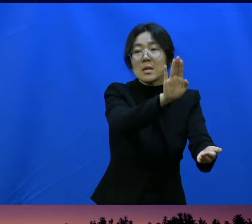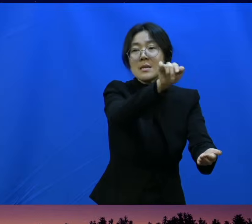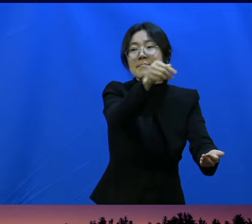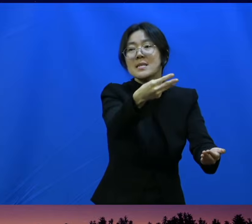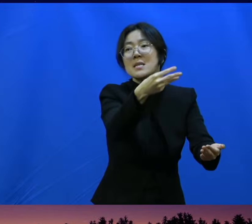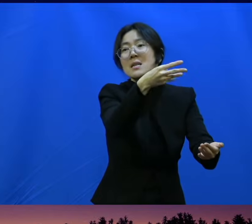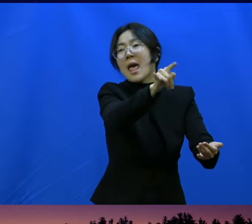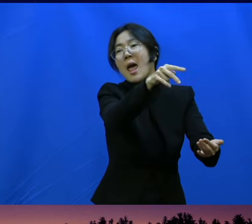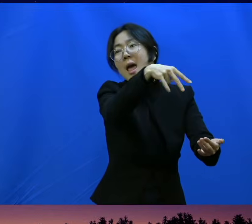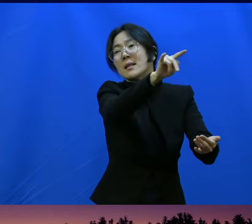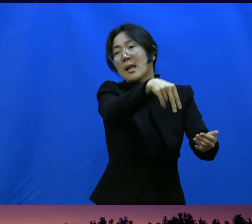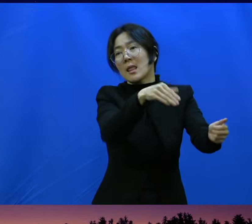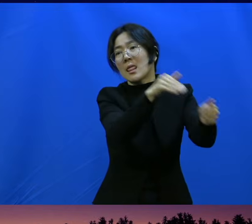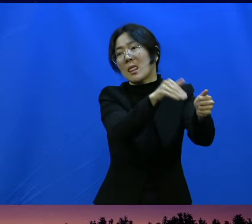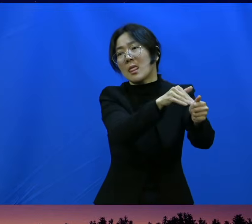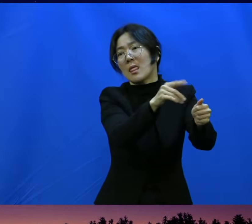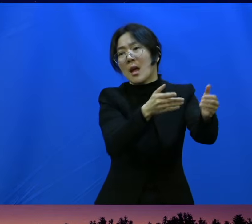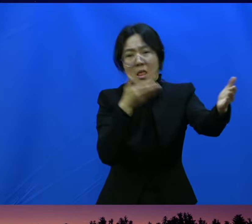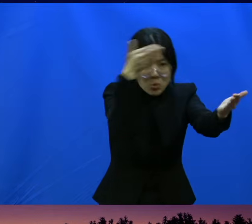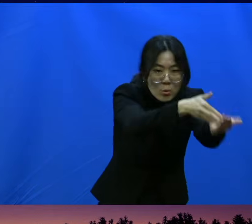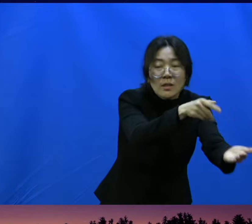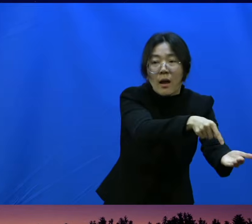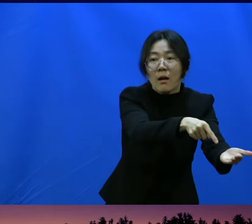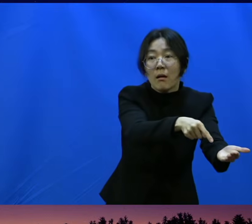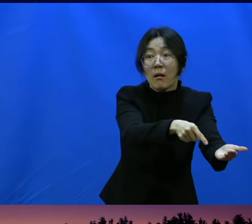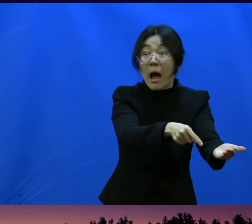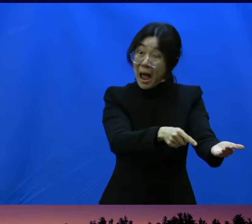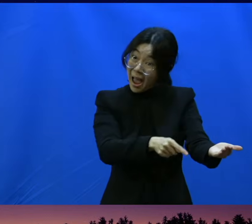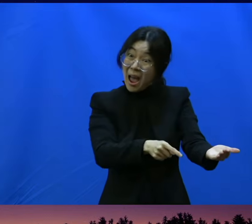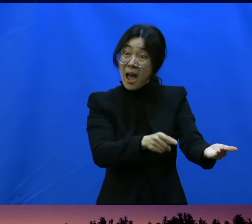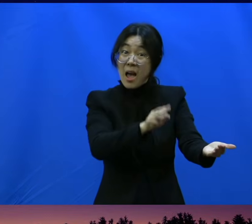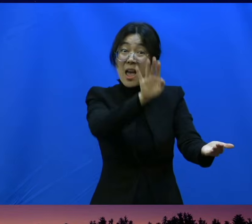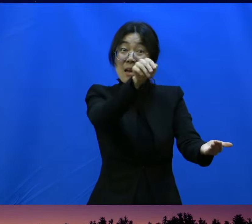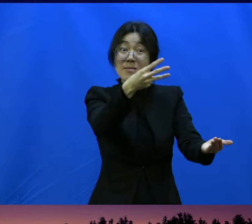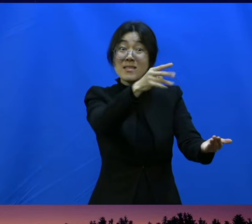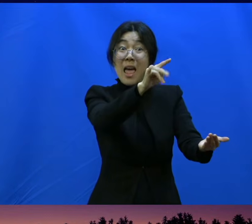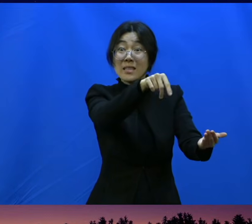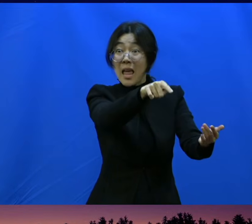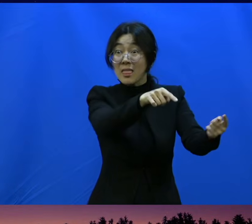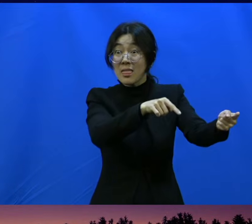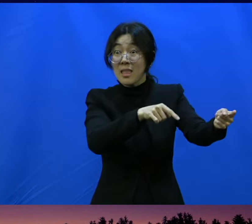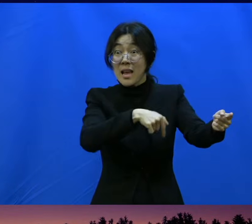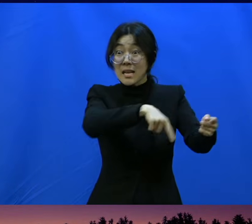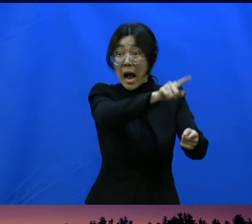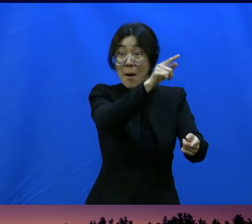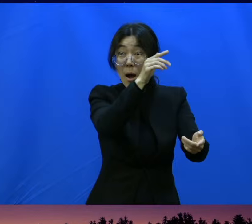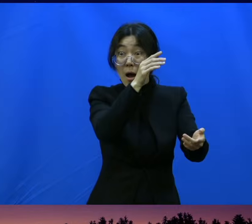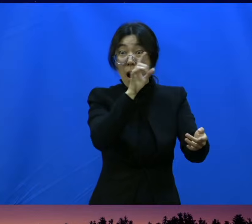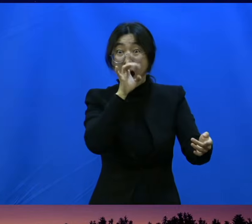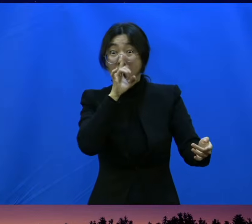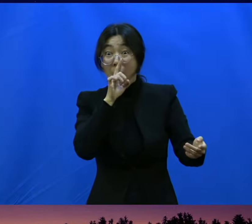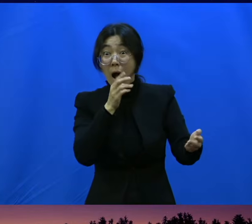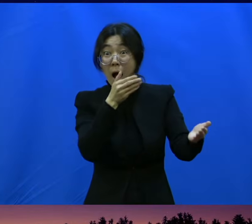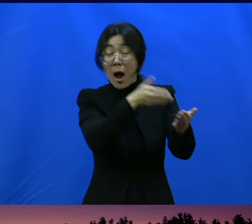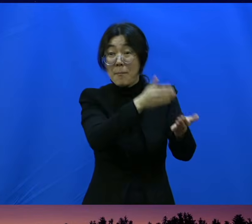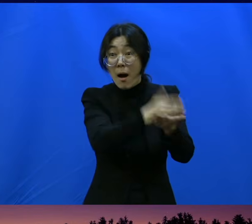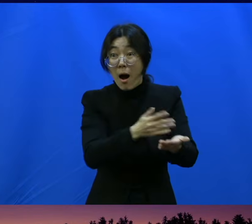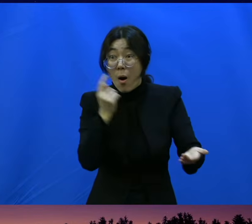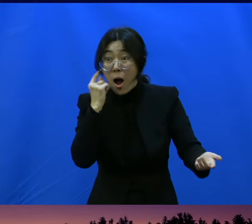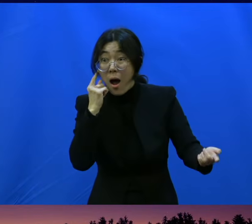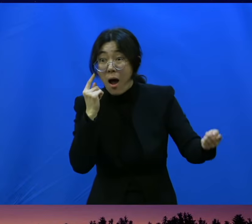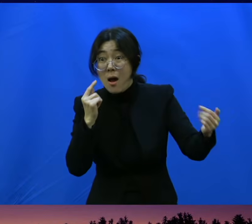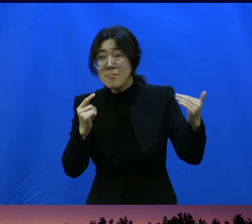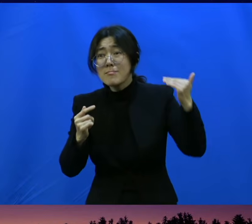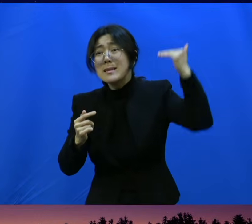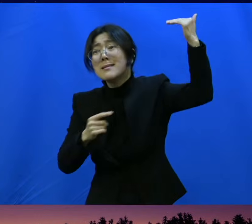블레셋에서도 다윗은 유명한 사람이에요. 왜? 블레셋의 용장 골리앗을 넘어뜨렸으니까 다윗은